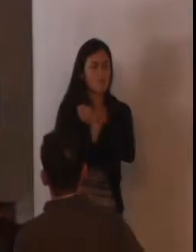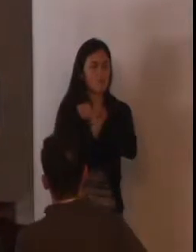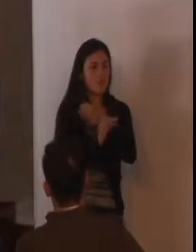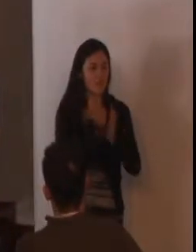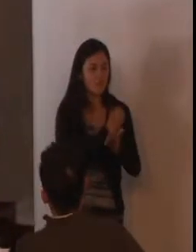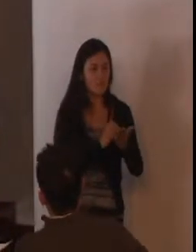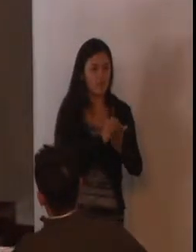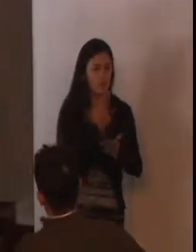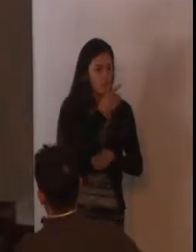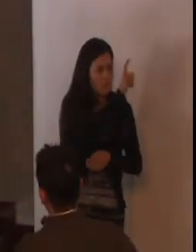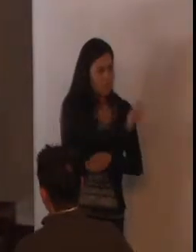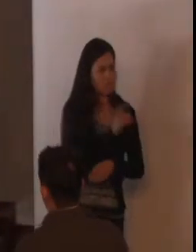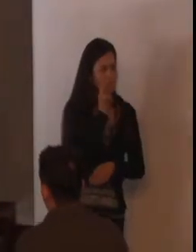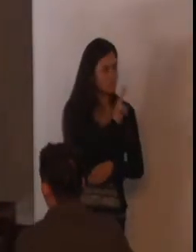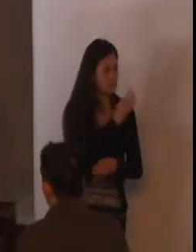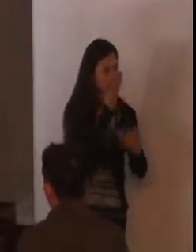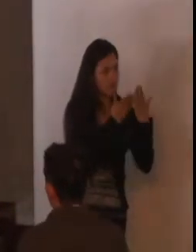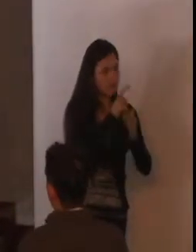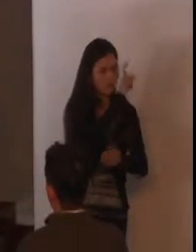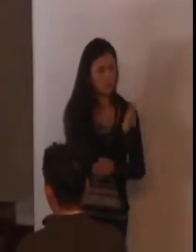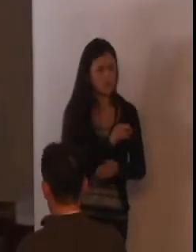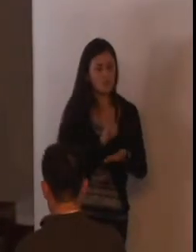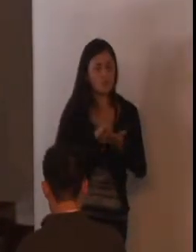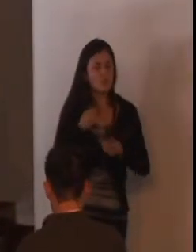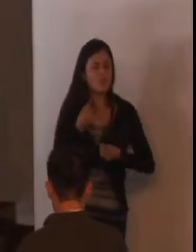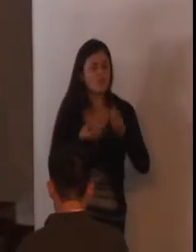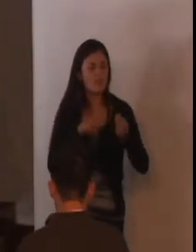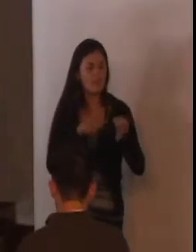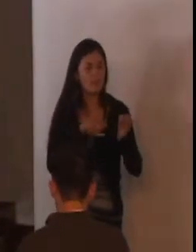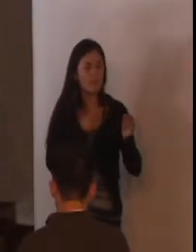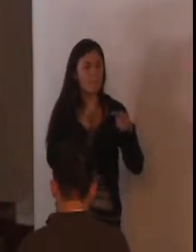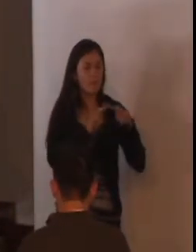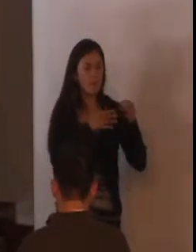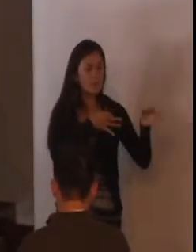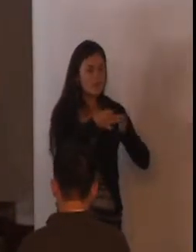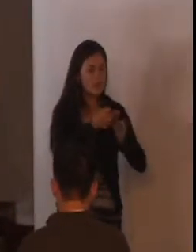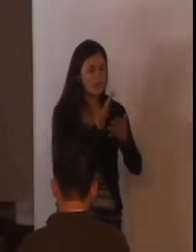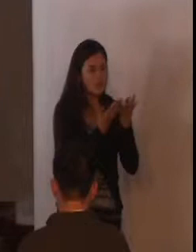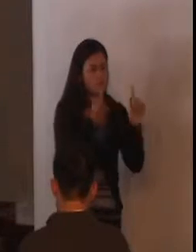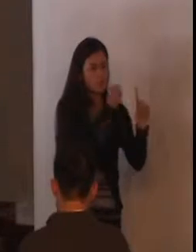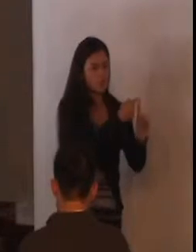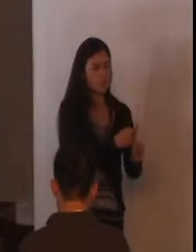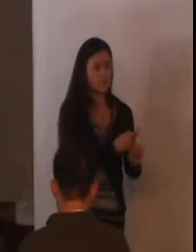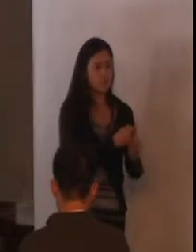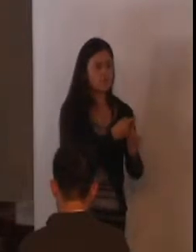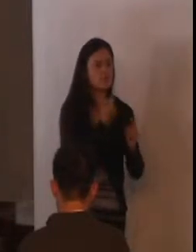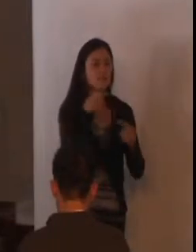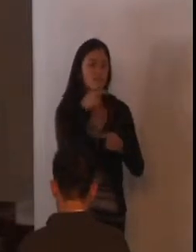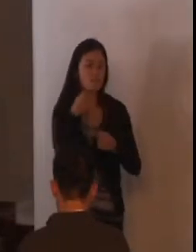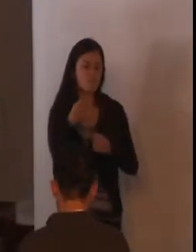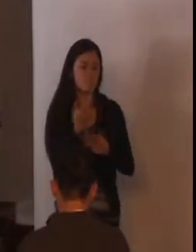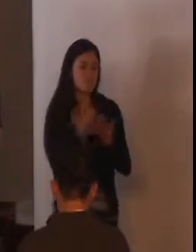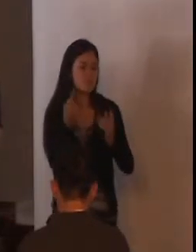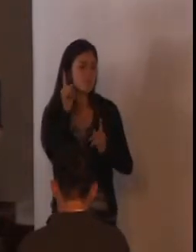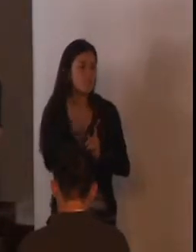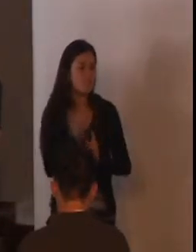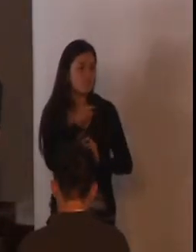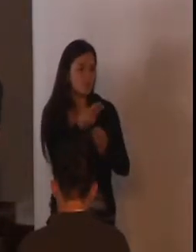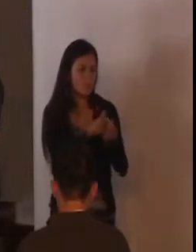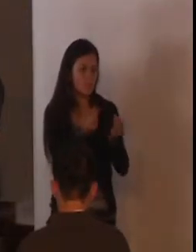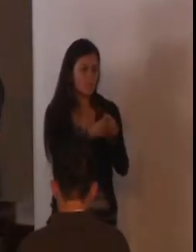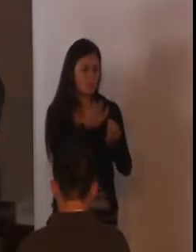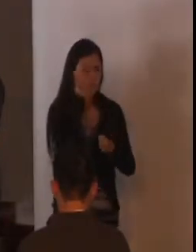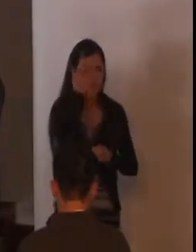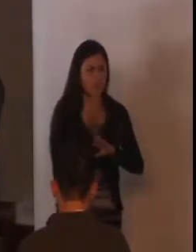modelo lingüístico. Entonces, lo que yo voy a ir haciendo es que voy a ir explicando cuáles son esas fortalezas y cuáles son las necesidades para ver por qué fue que